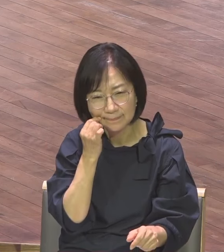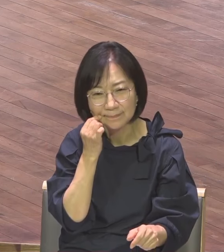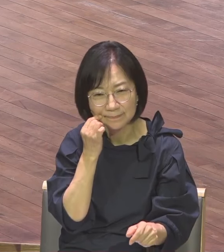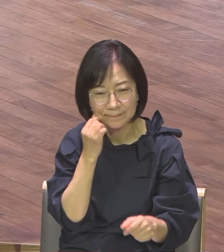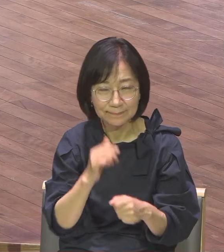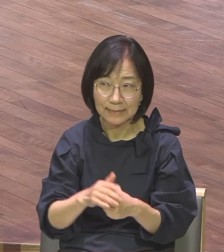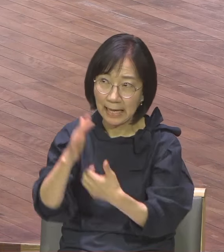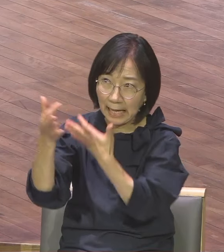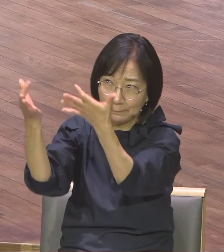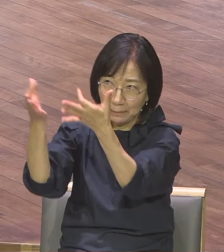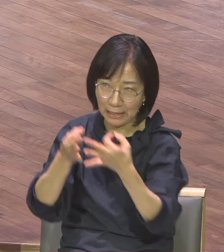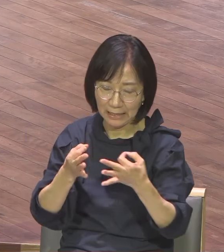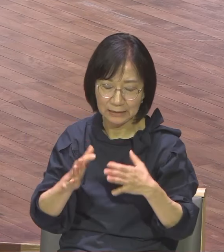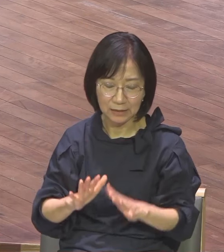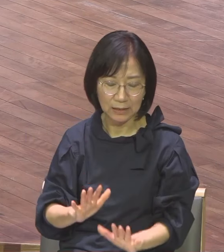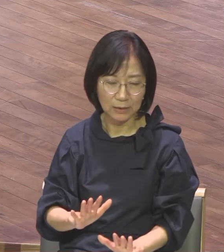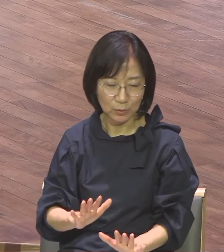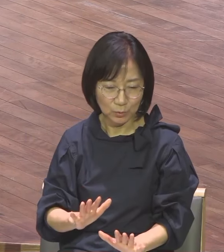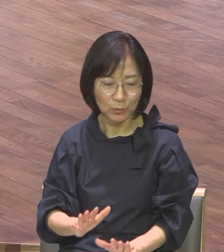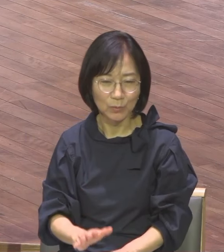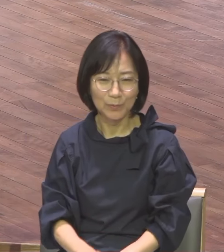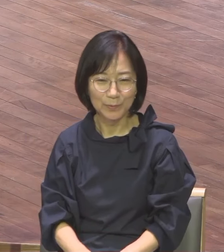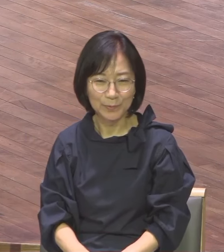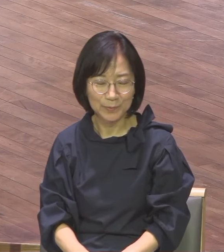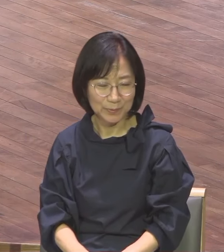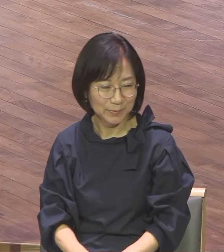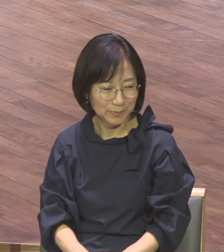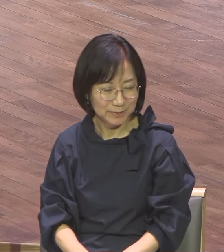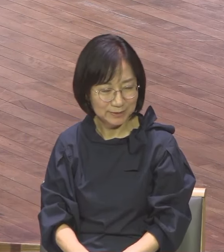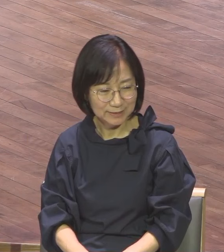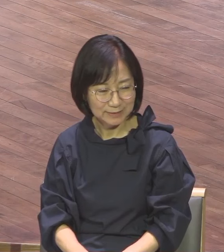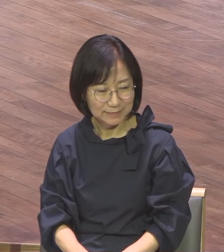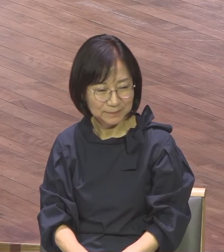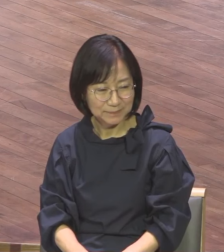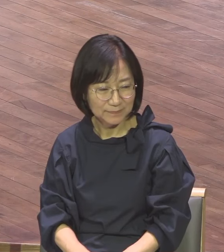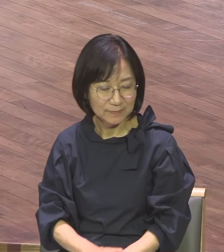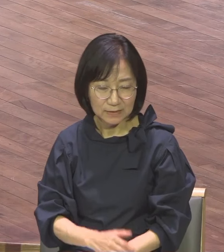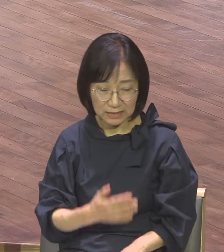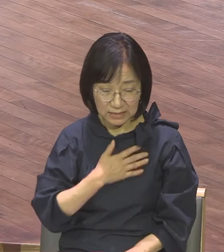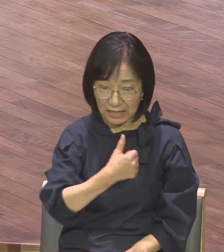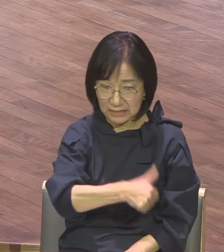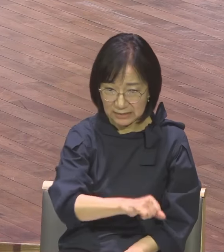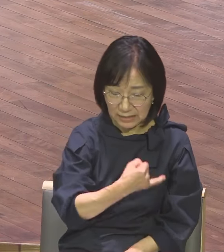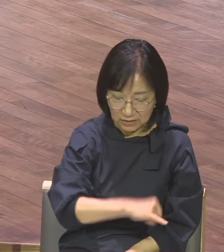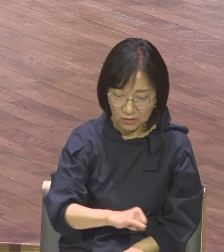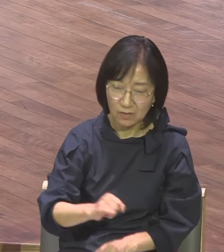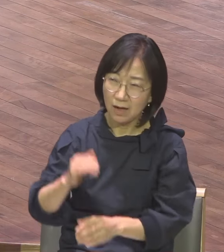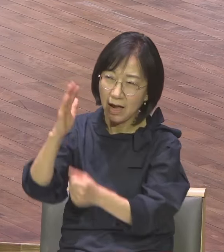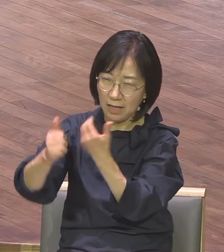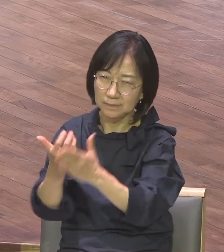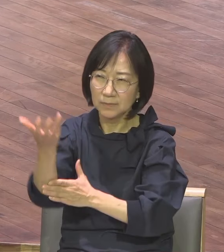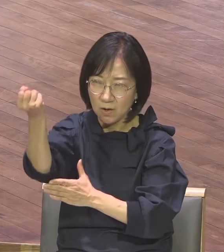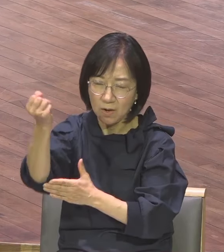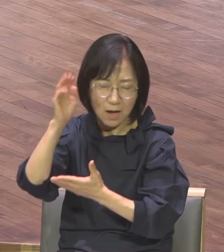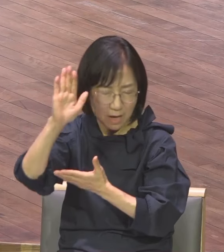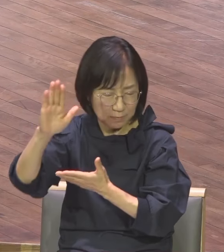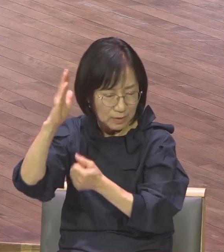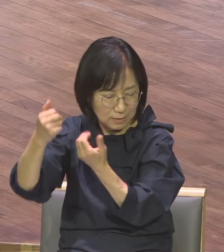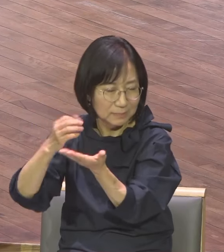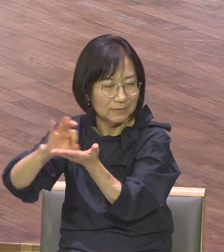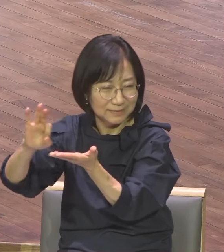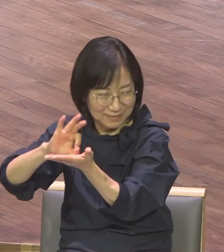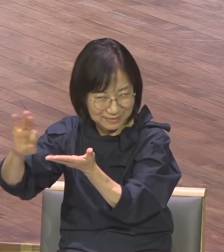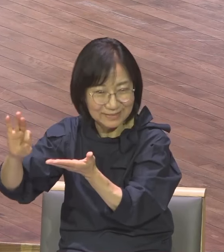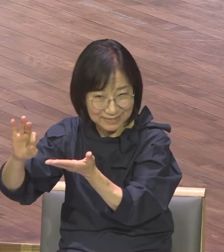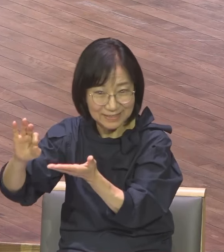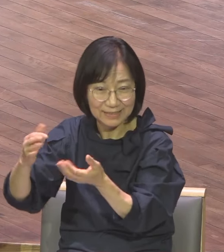하나님 다 알고 계세요. 여러분 어떻게 하는가 보고 계신다고. 그 아이는 하나님께서 쓰실 거예요. 하나님 우리 교회에서